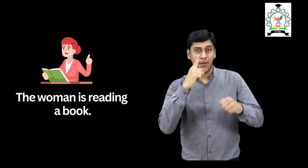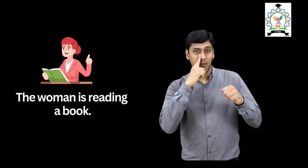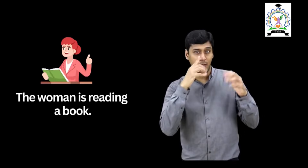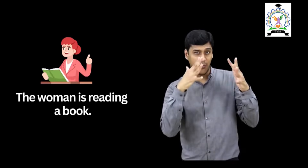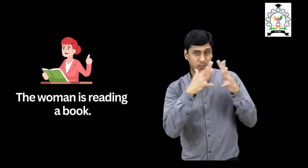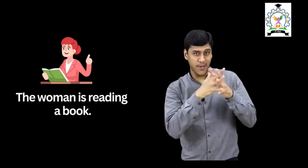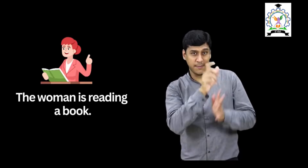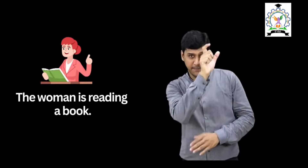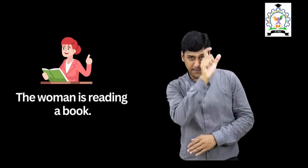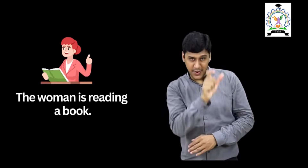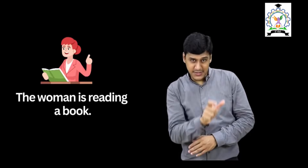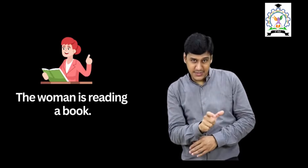महिला किताब पढ़ रही है।